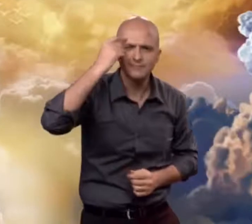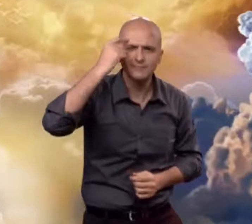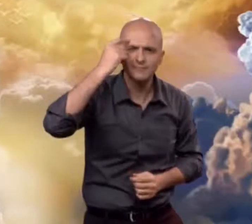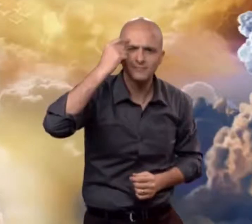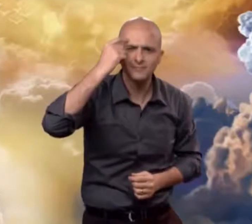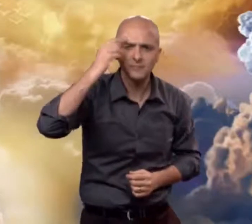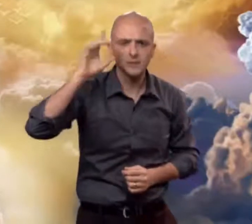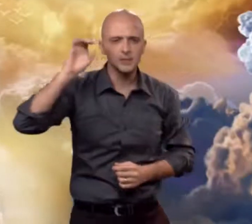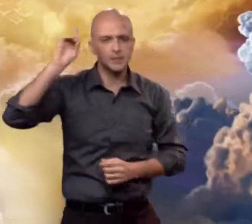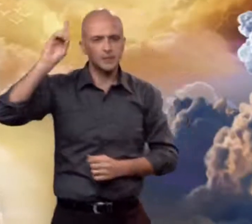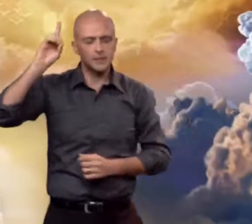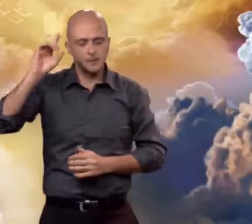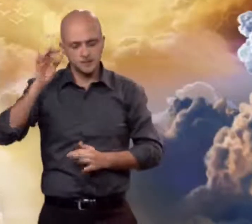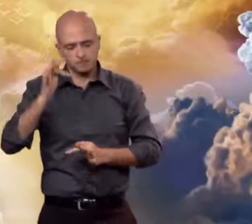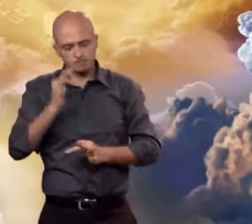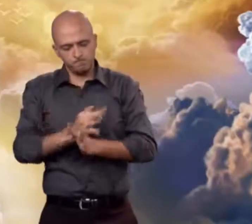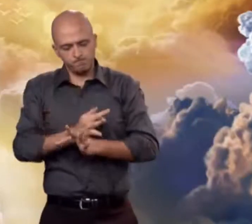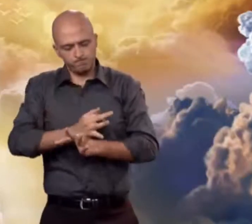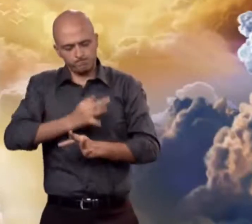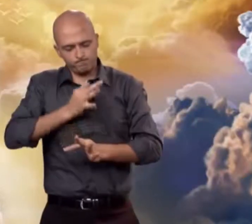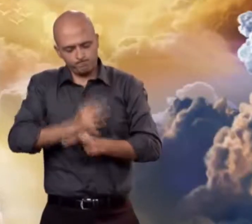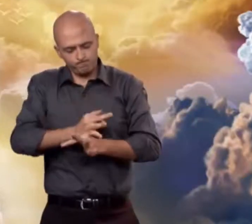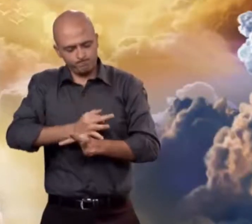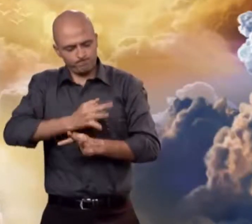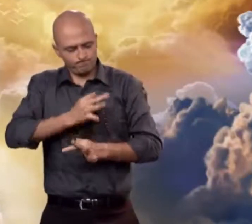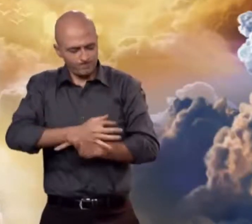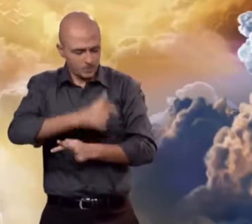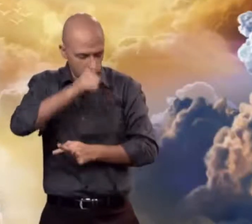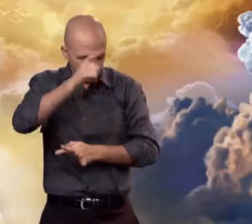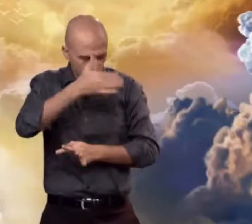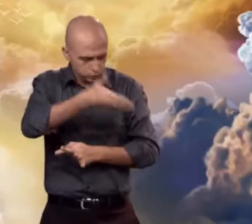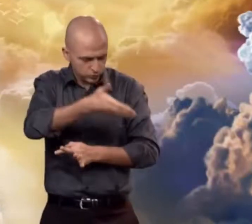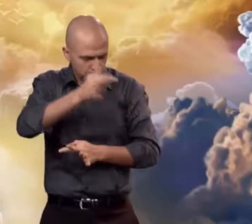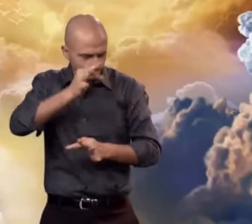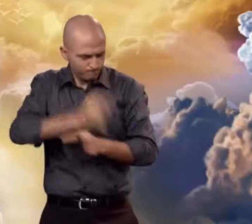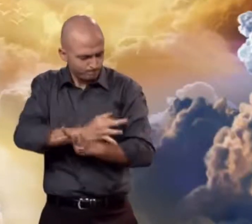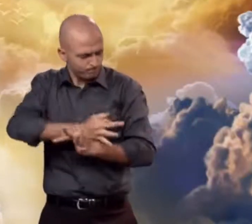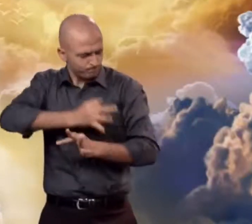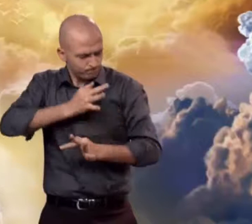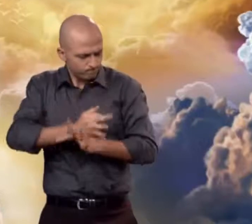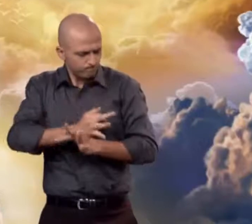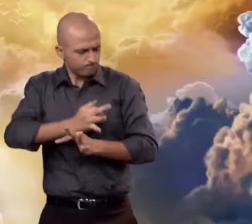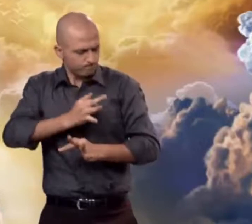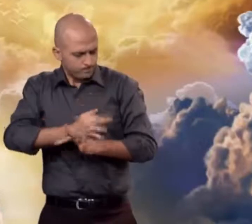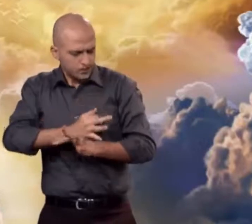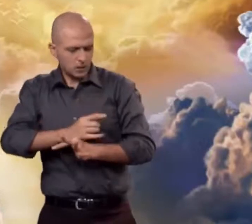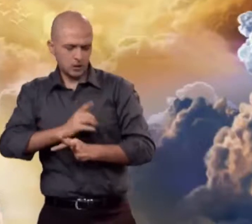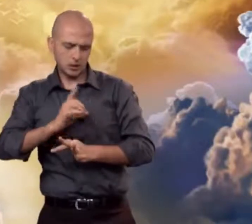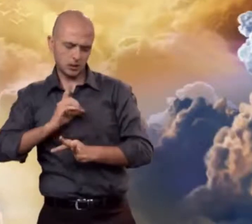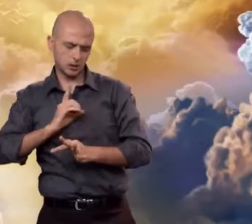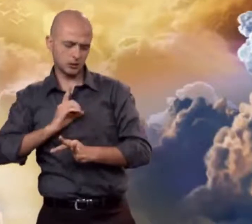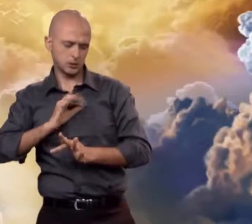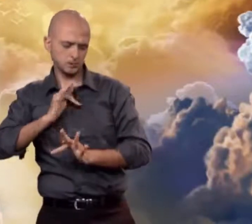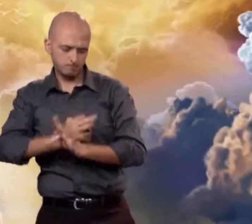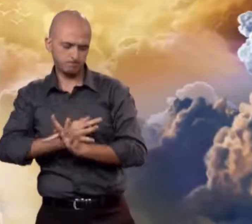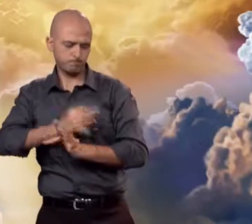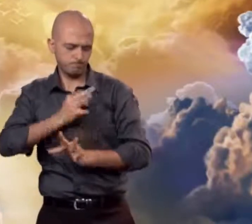anjos. Inúmeras vezes lhe foi oferecido o perdão, com a condição de que se arrependesse e abandonasse seu